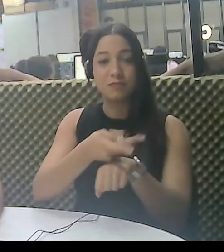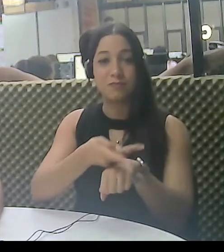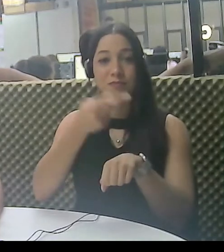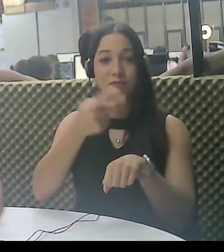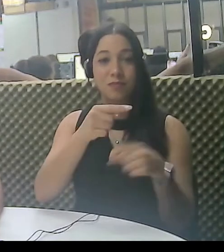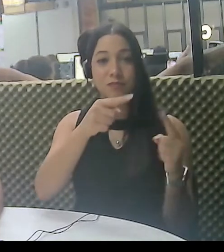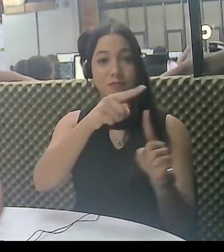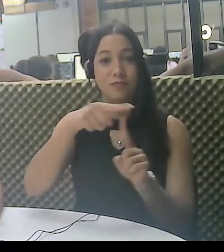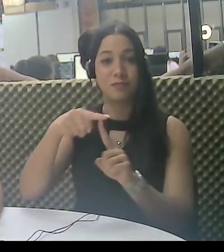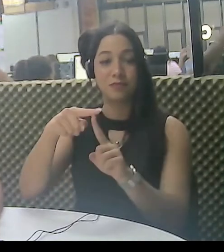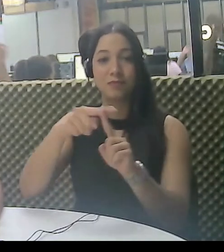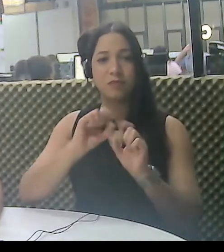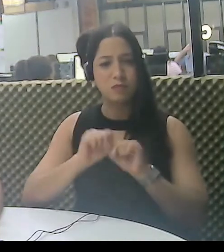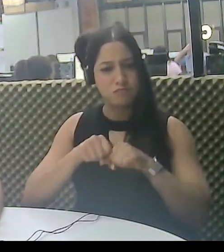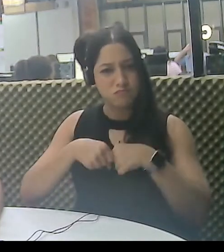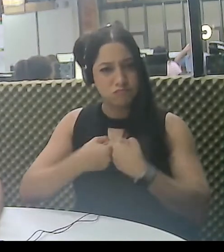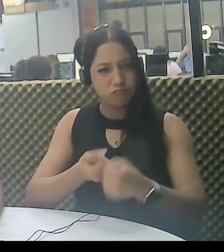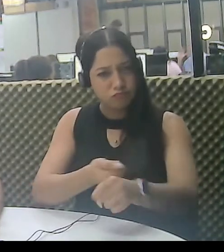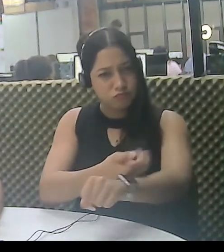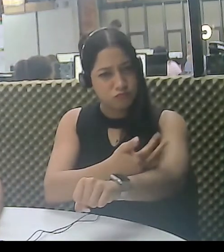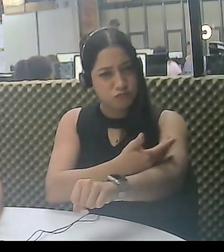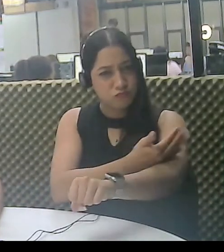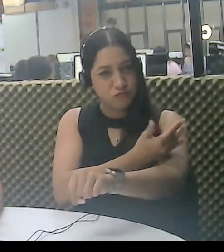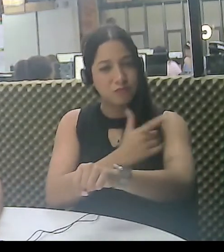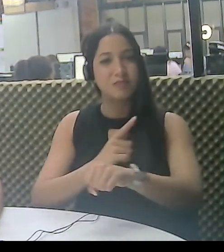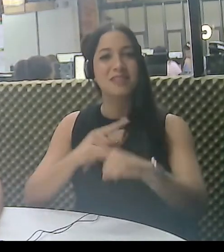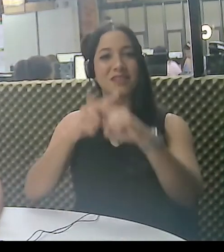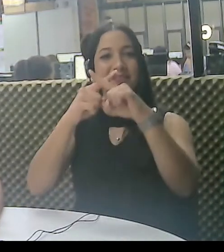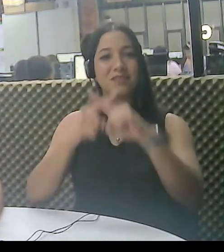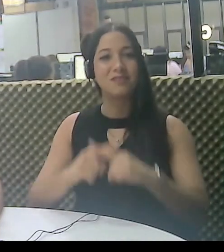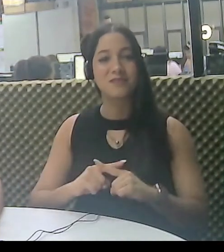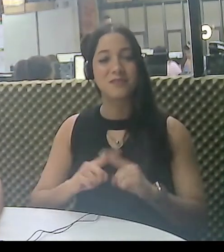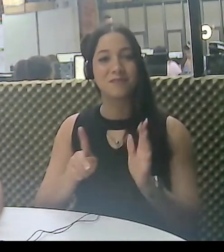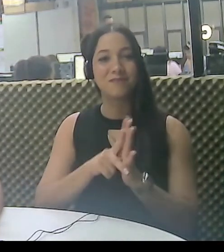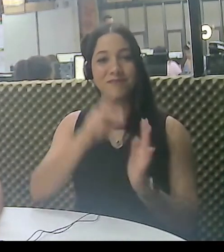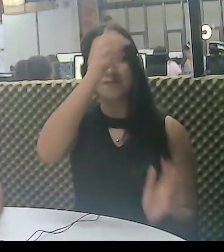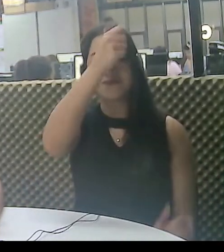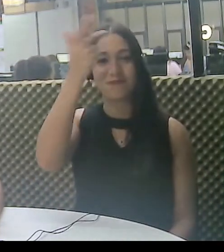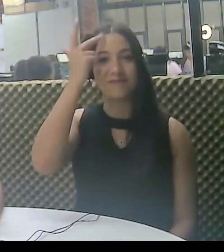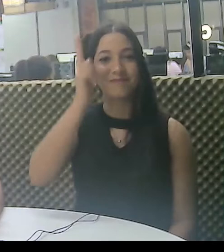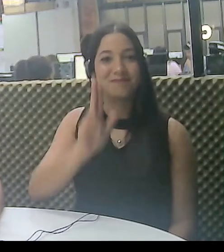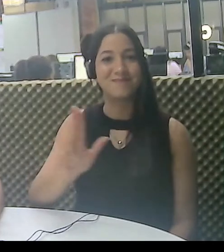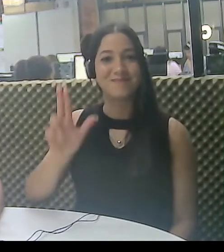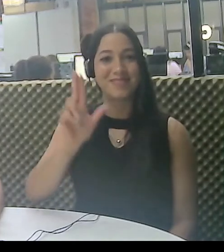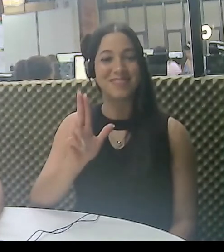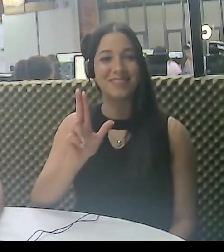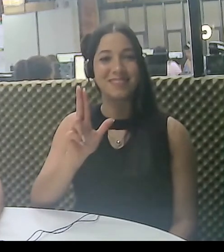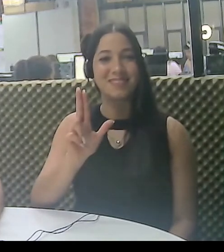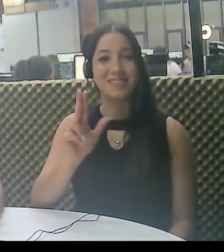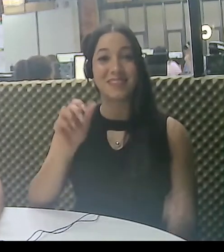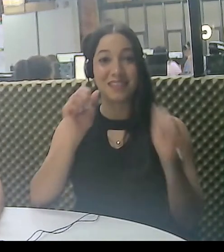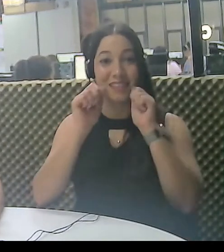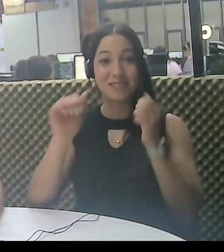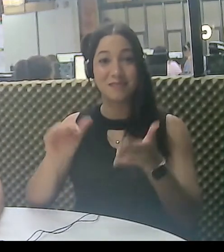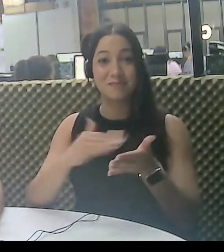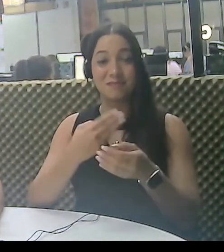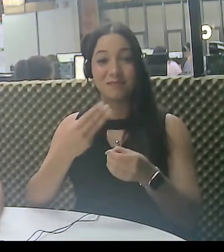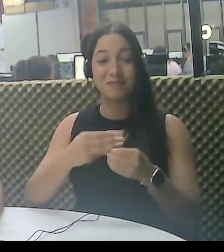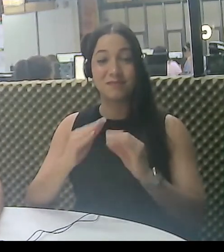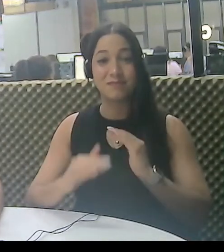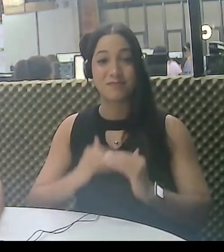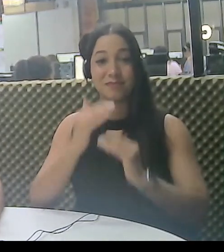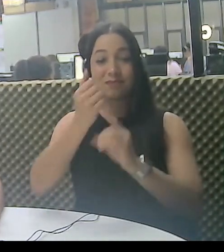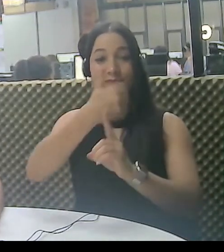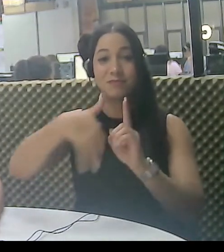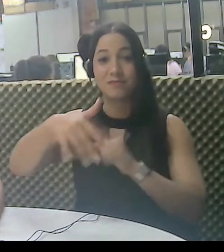modalidades, demonstrando muita garra e emoção no torneio promovido pela Prefeitura de Uberlândia. A assessora da Secretaria Municipal de